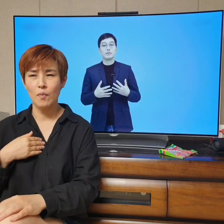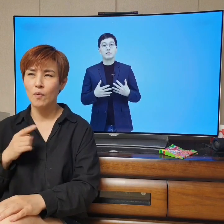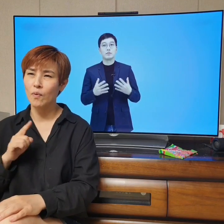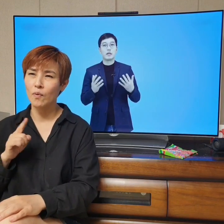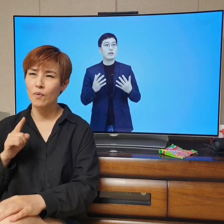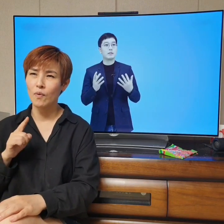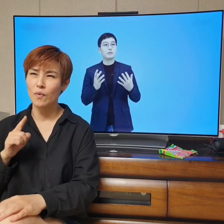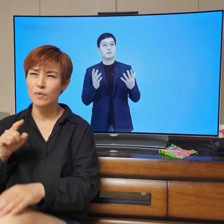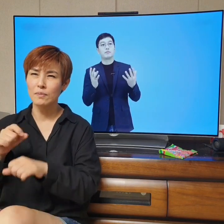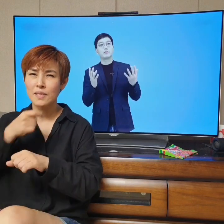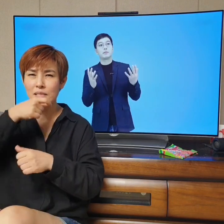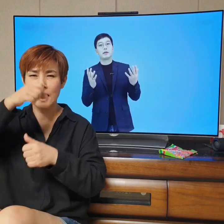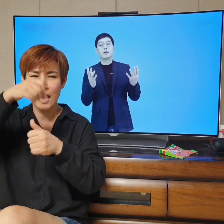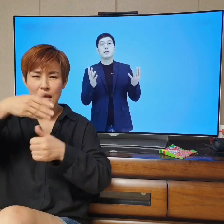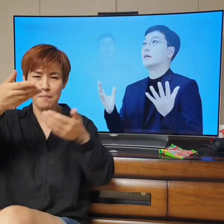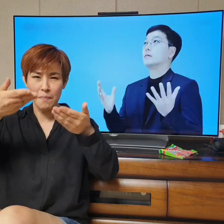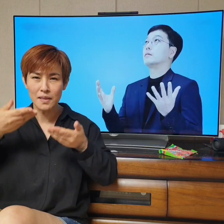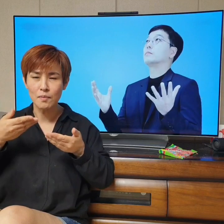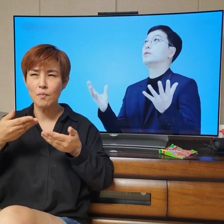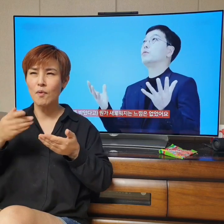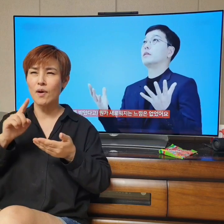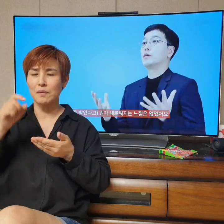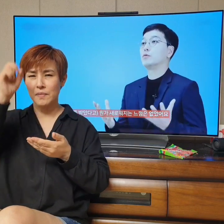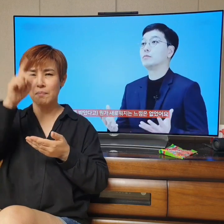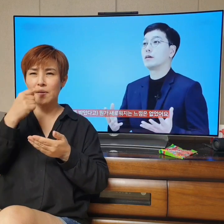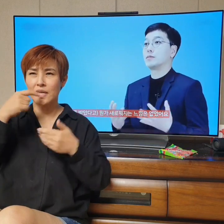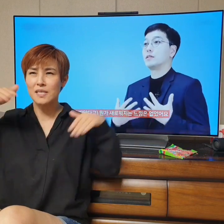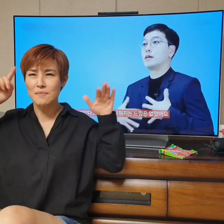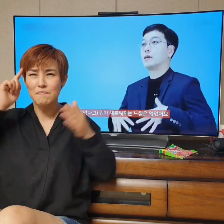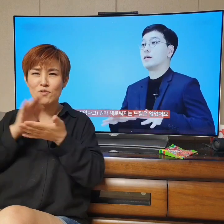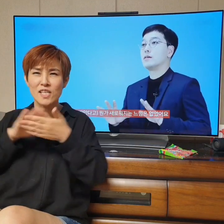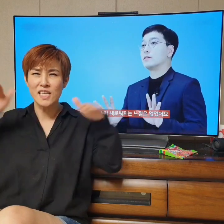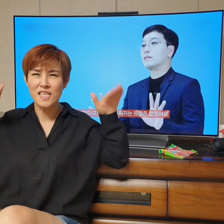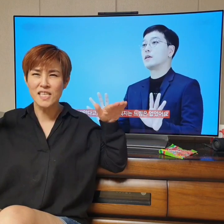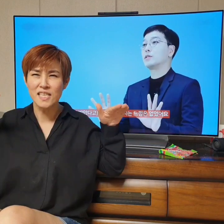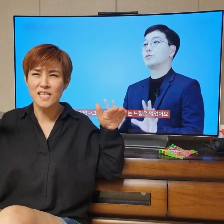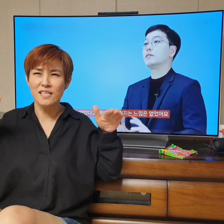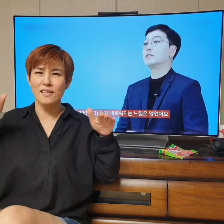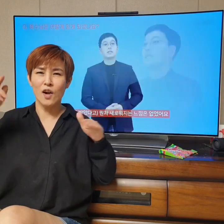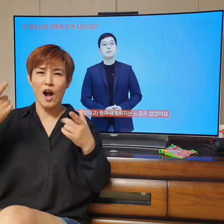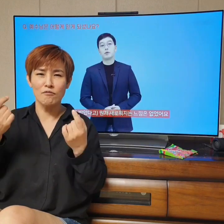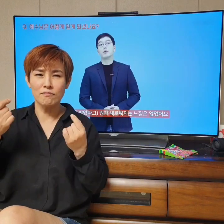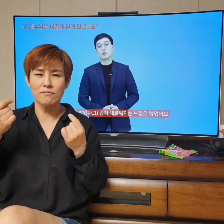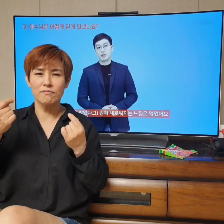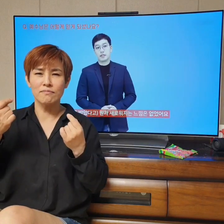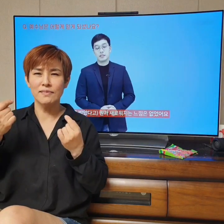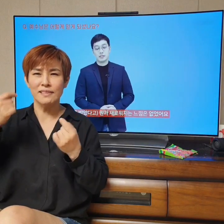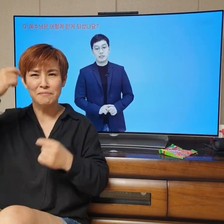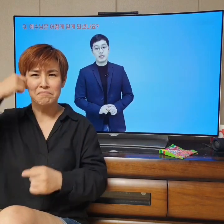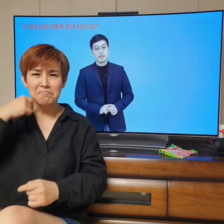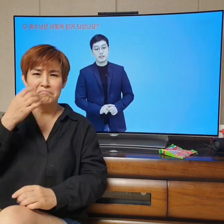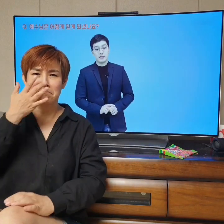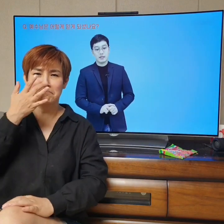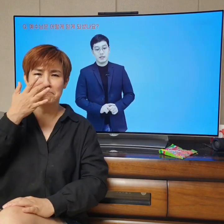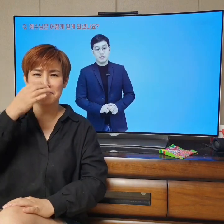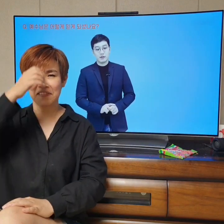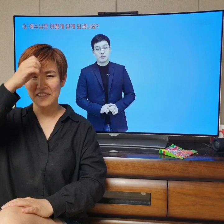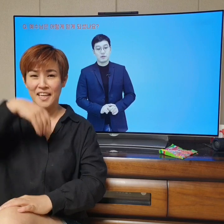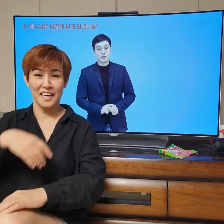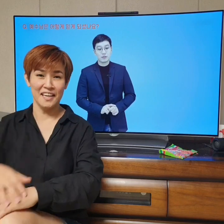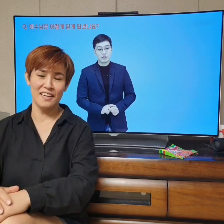큰 무슨 세례를 받으면 갑자기 막 비둘기가 내려오고 갑자기 내가 막 세워지고 이런 느낌은 별로 없었어요. 사실은